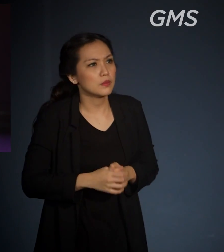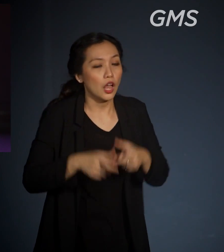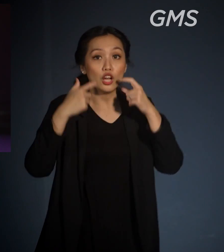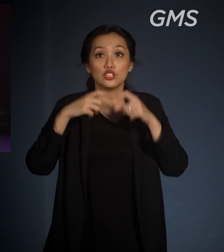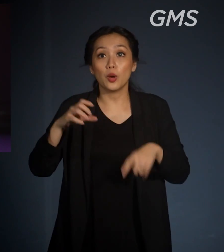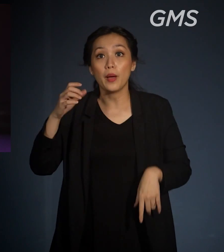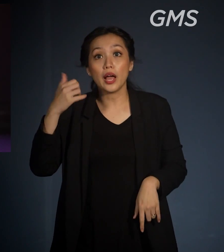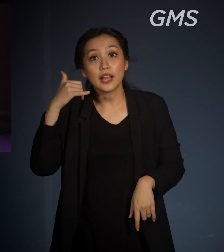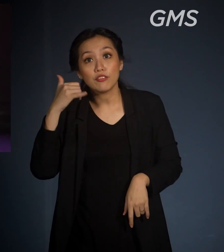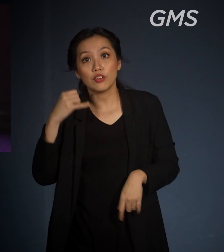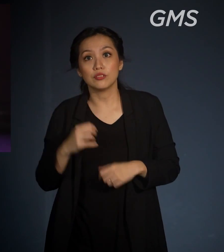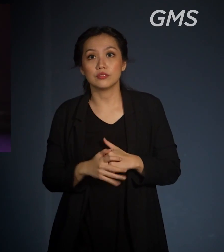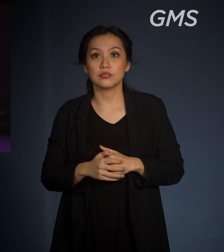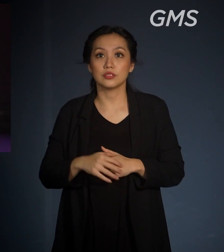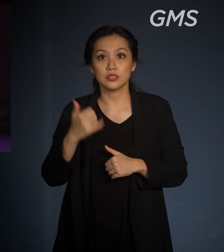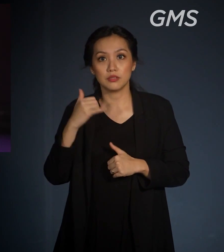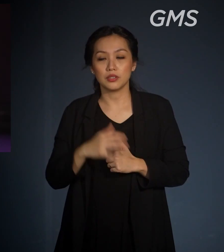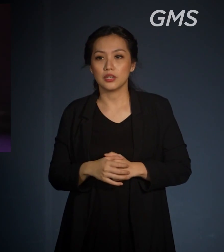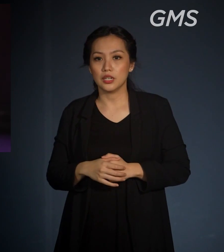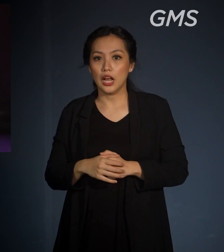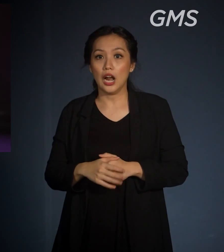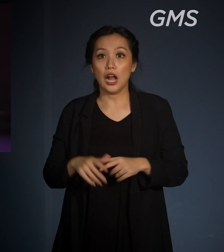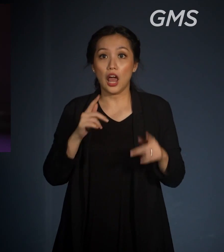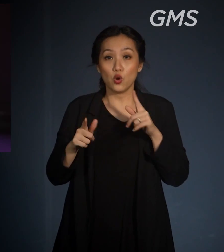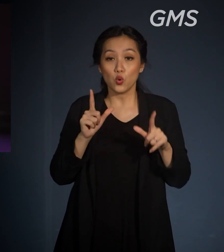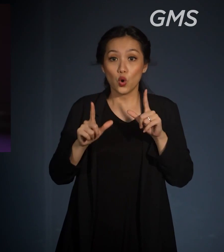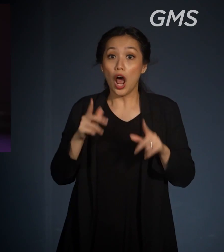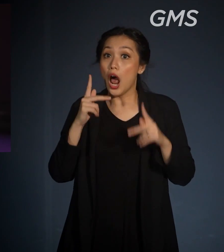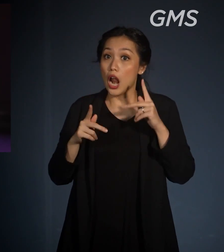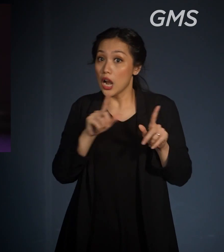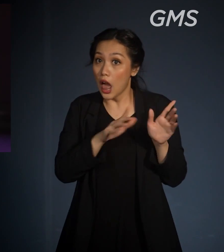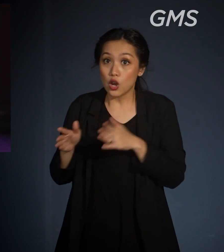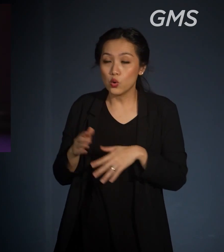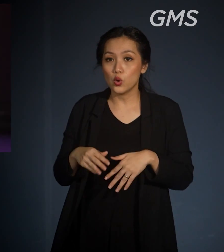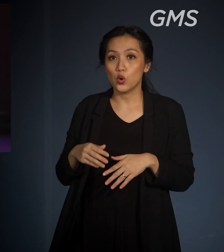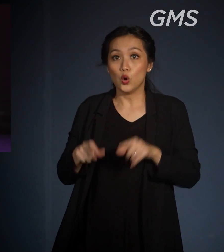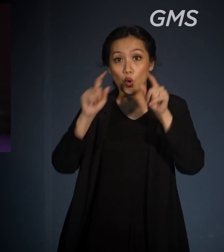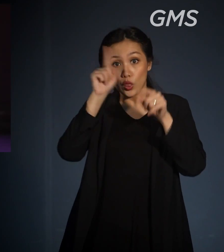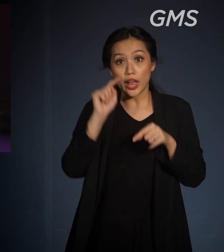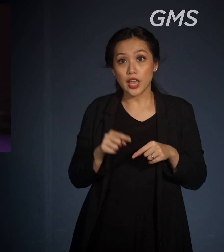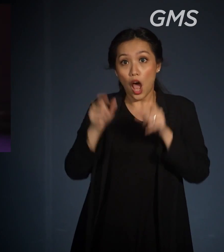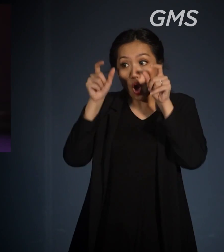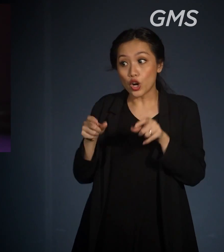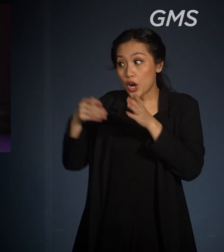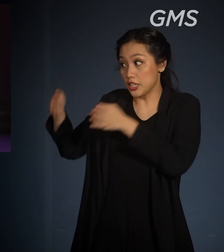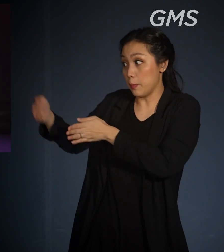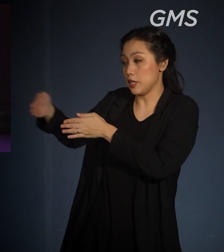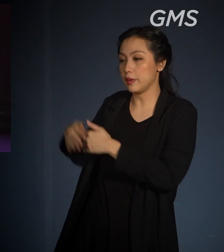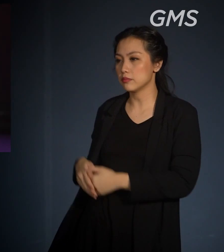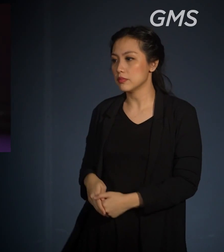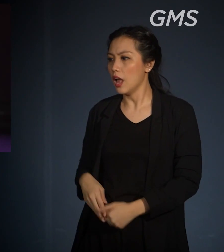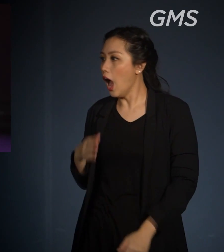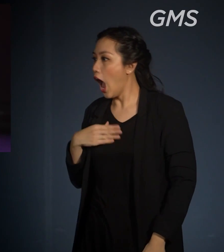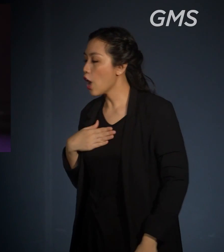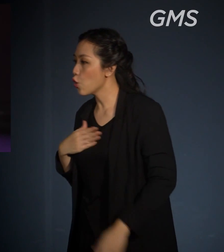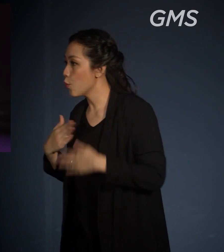mulai tawarkan orang-orang yang terdampar berjam-jam itu, saudara, terlunta-lunta di bandara itu, dia tawarkan, aku punya